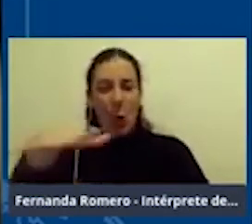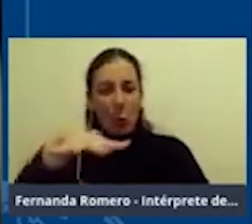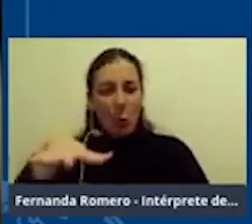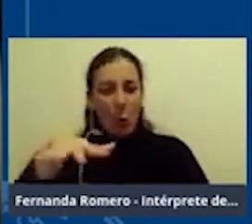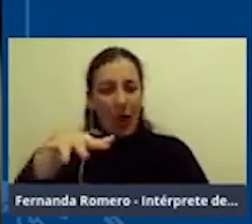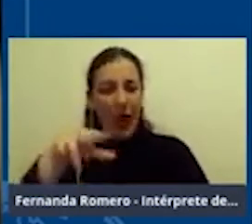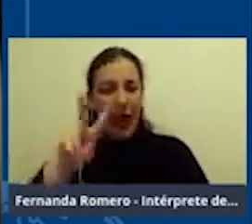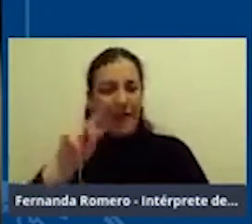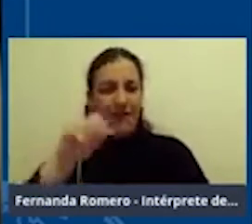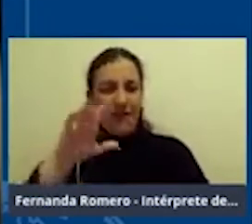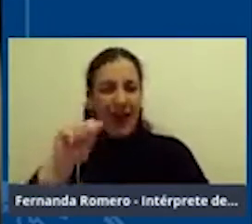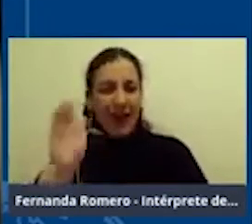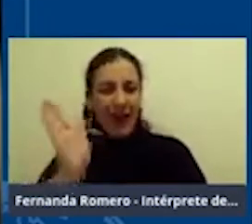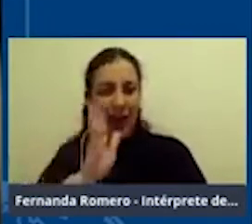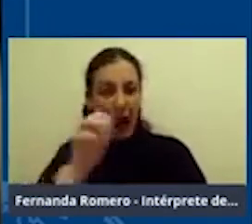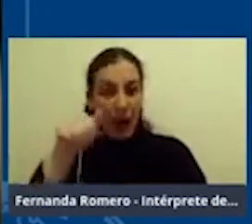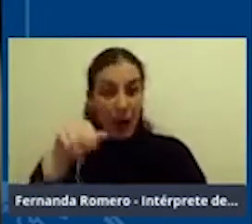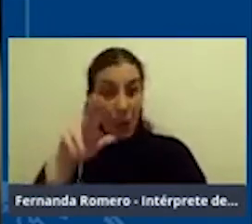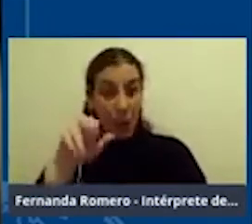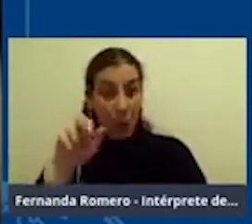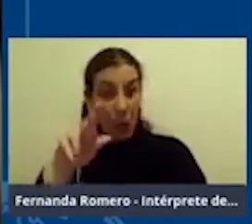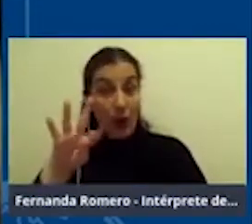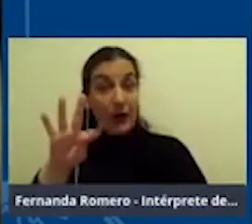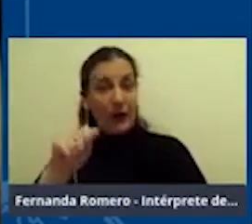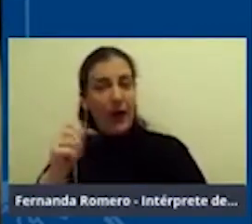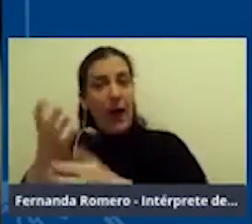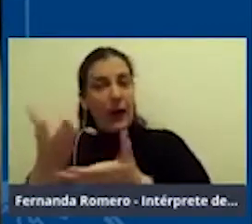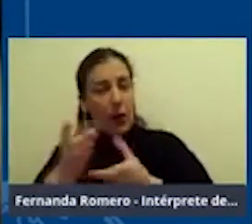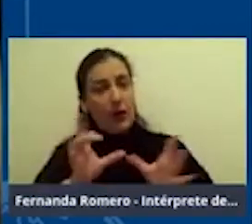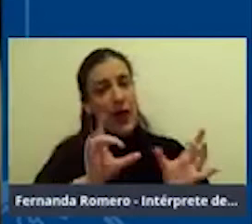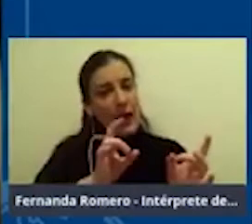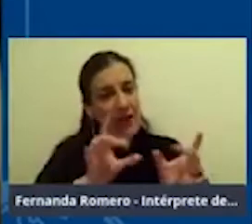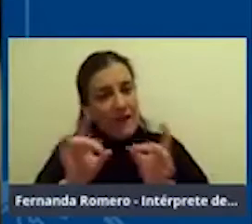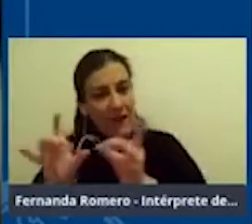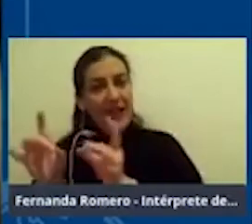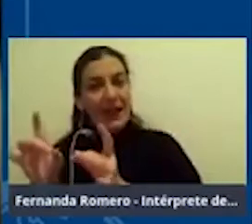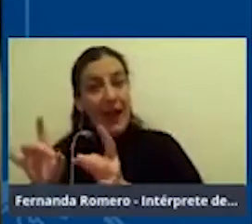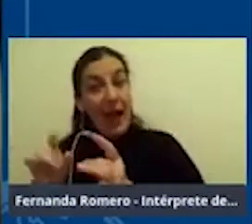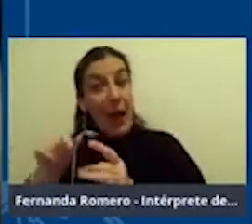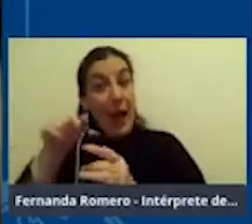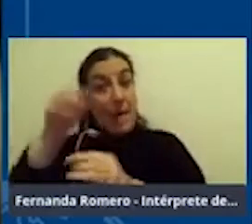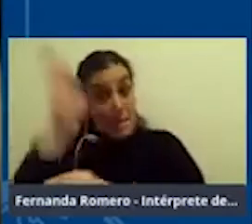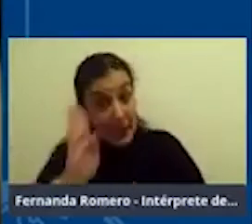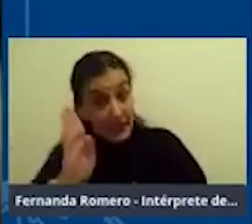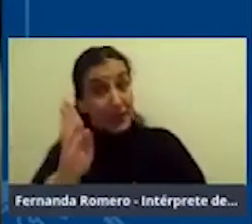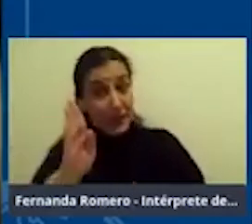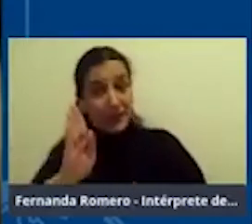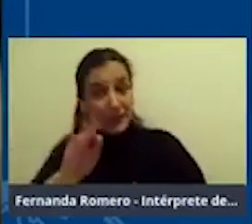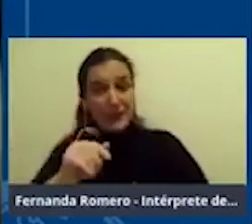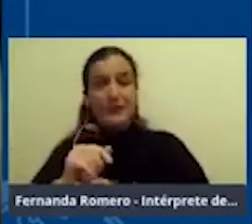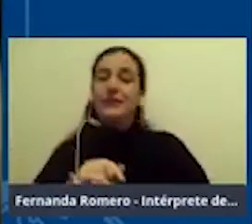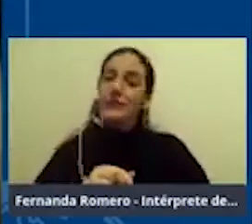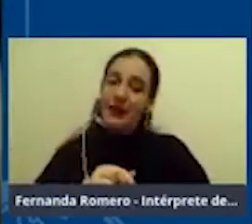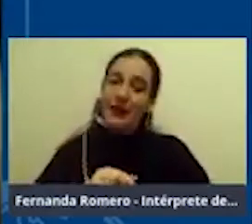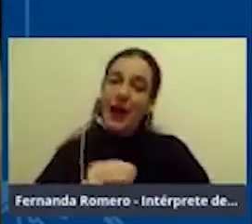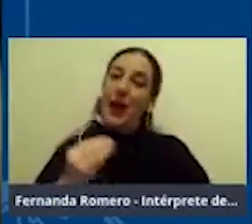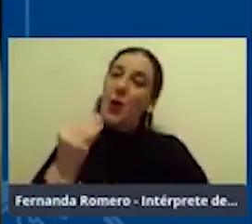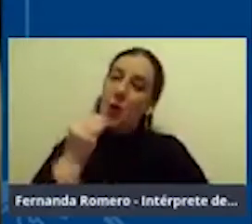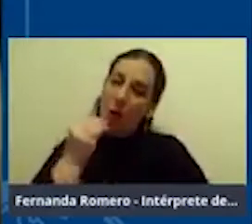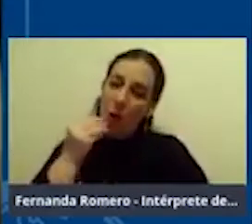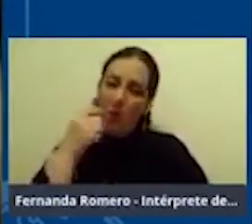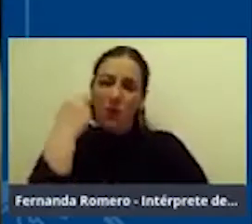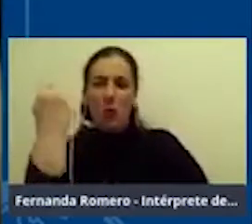reserva, que é uma das maiores do mundo. Então, eles querem vender esse gás de xisto para o Brasil. E, claro, o Rio